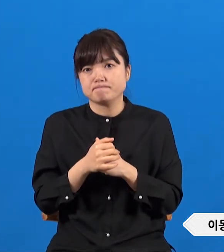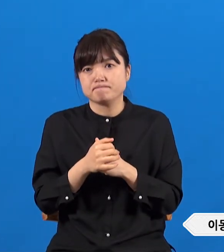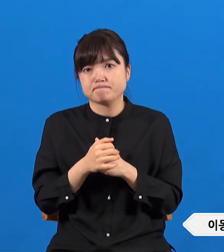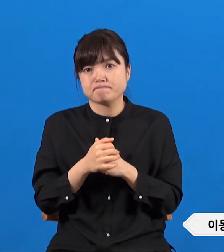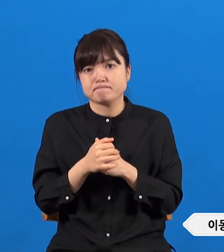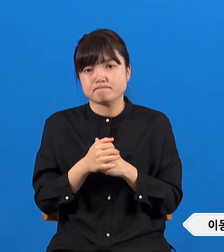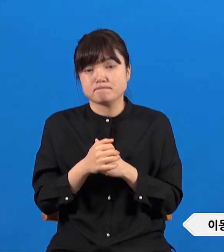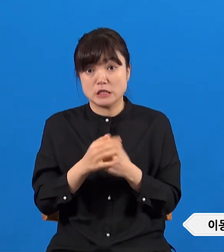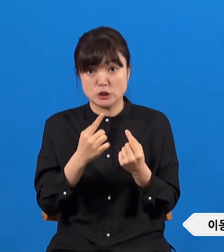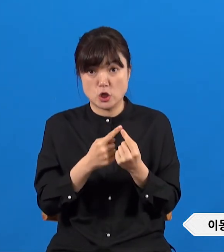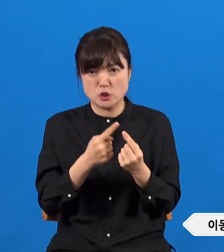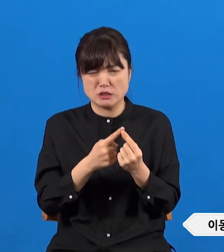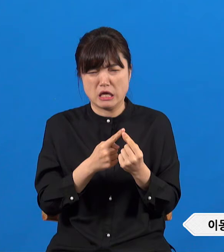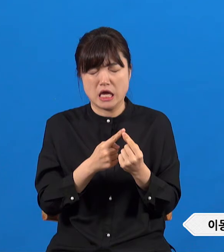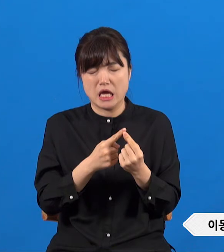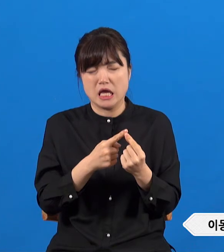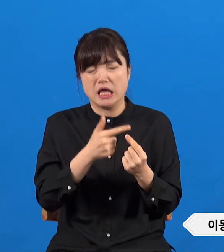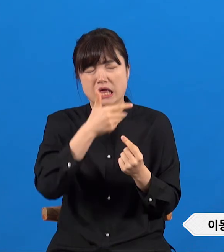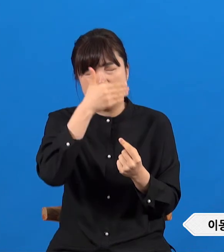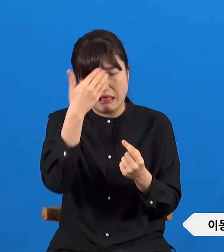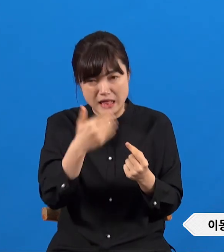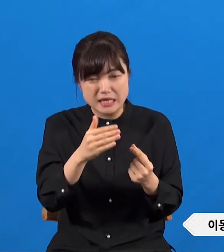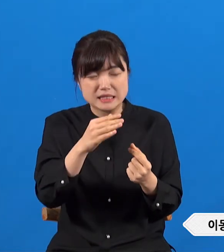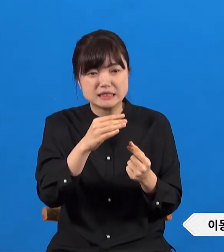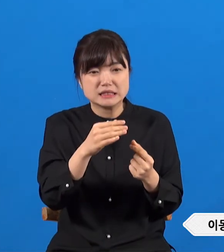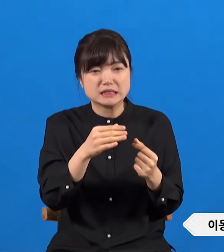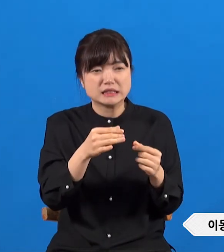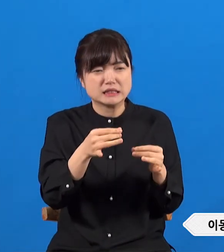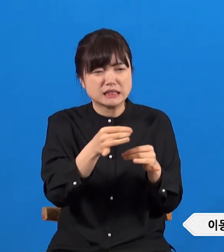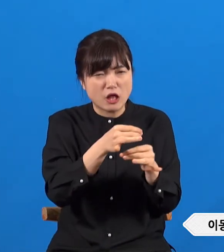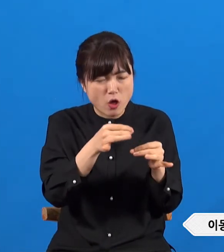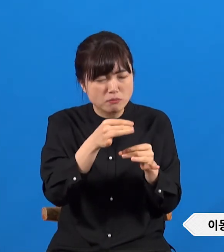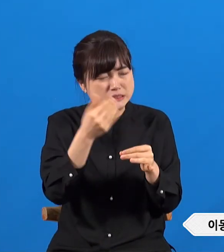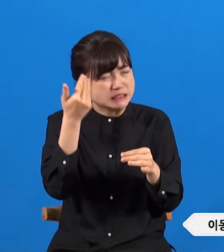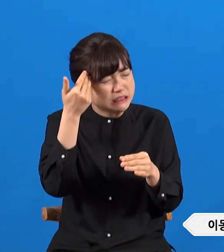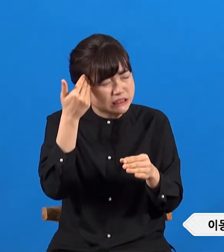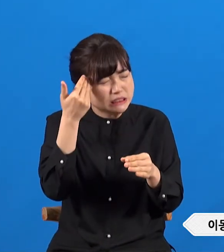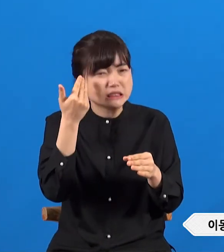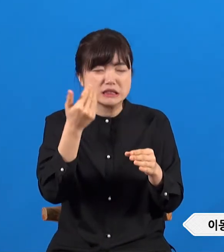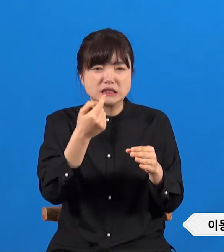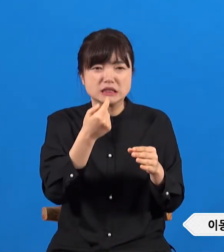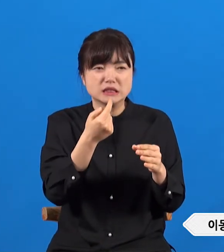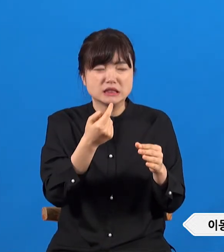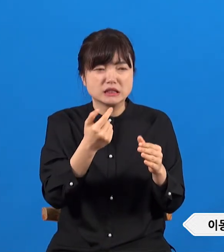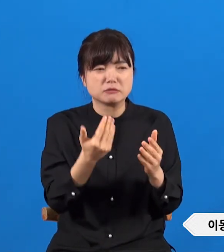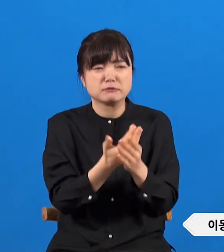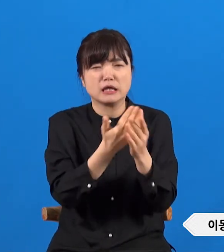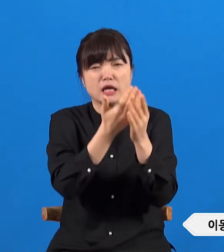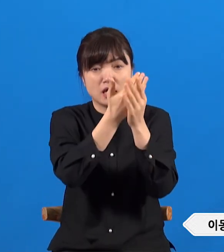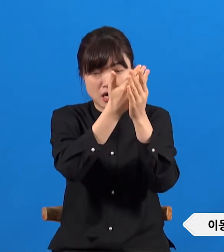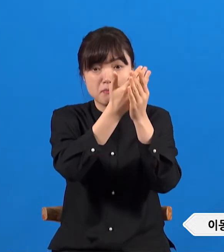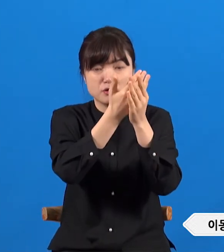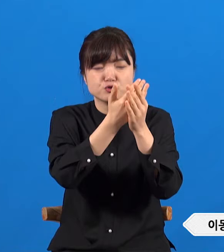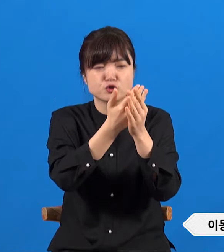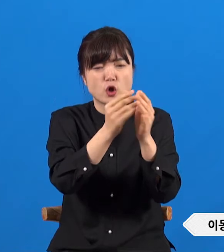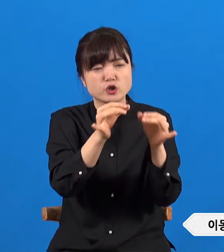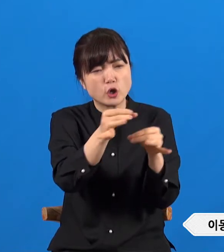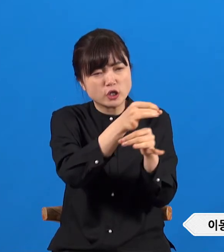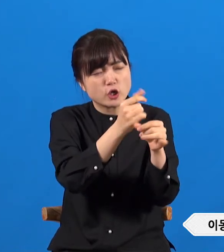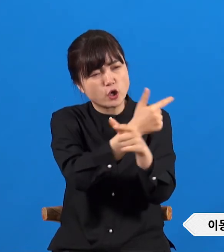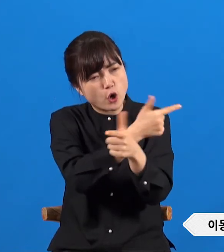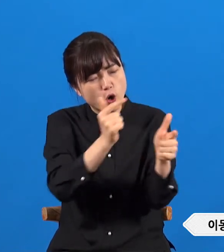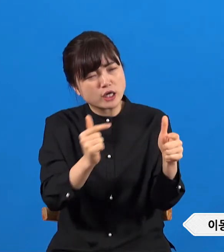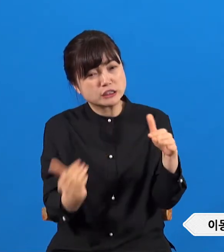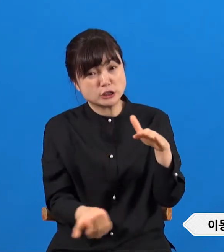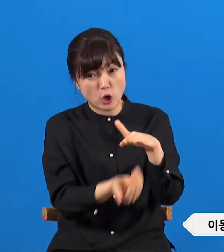생각합니다. 첫째는 가까스로 산업화, 지식화의 시대를 지나가면서 우리가 성취했던 경제적인